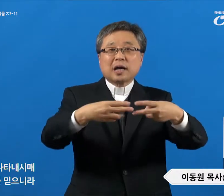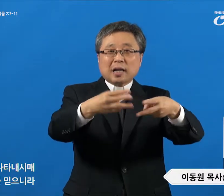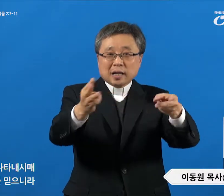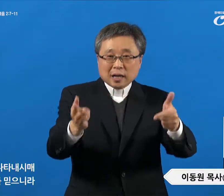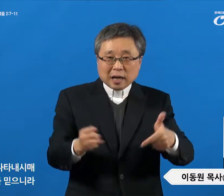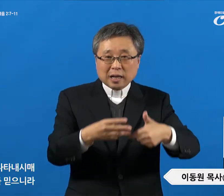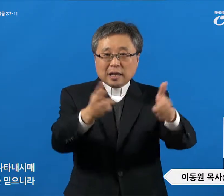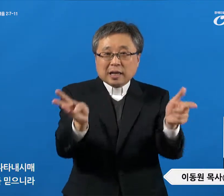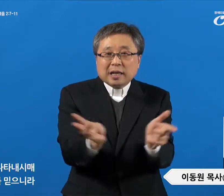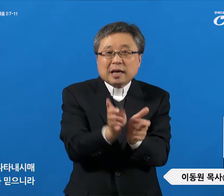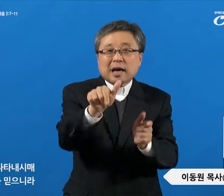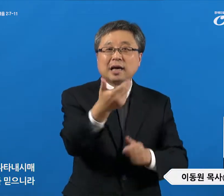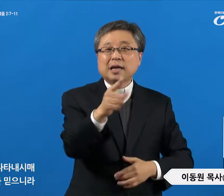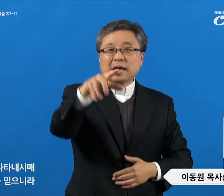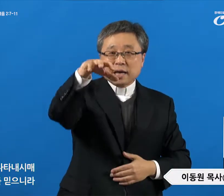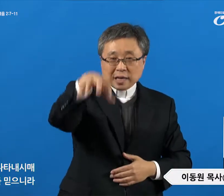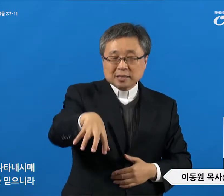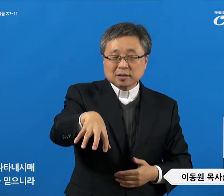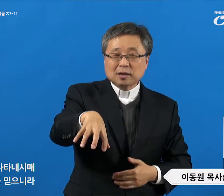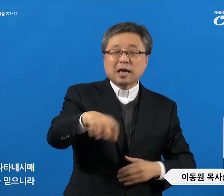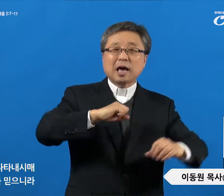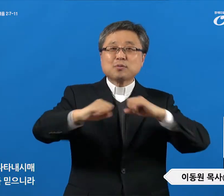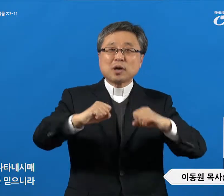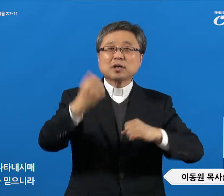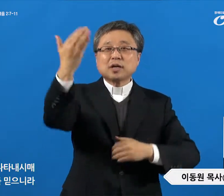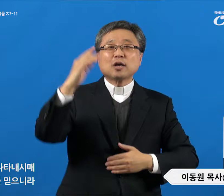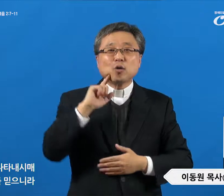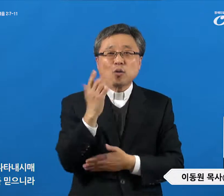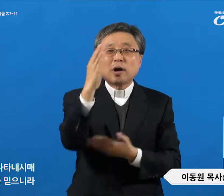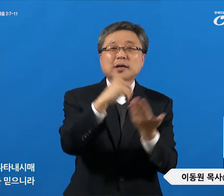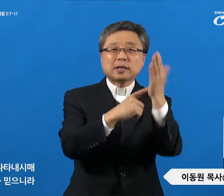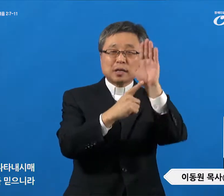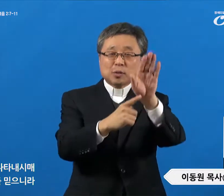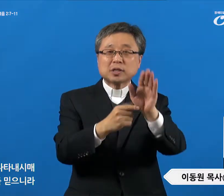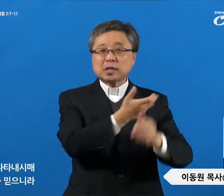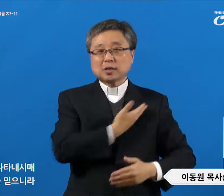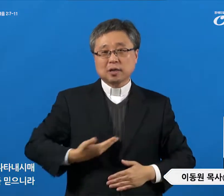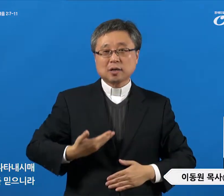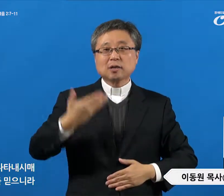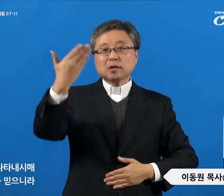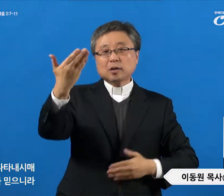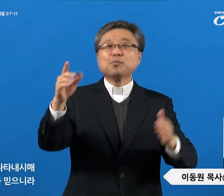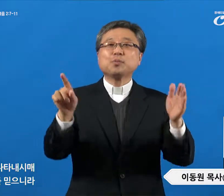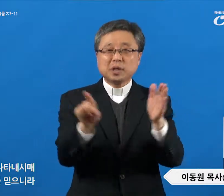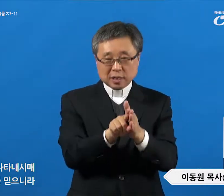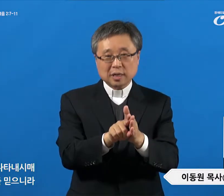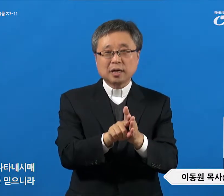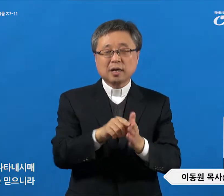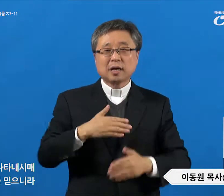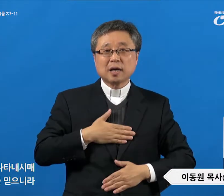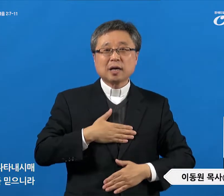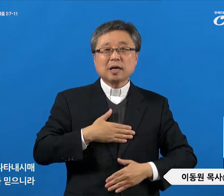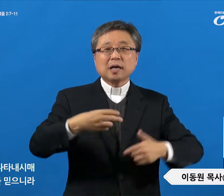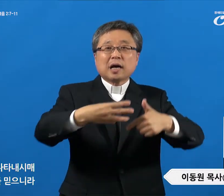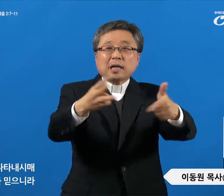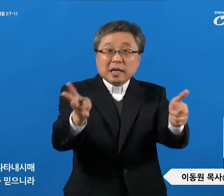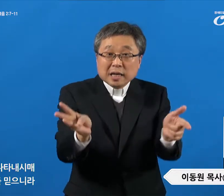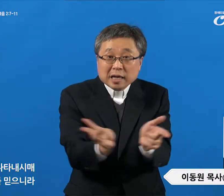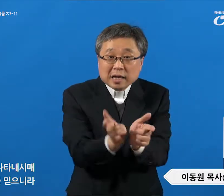그의 영광을 나타내심에 제자들이 그를 믿으니라. 네. 갈릴리 가나에서 이 기적을 행하셔서